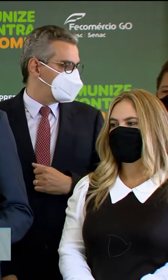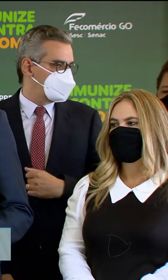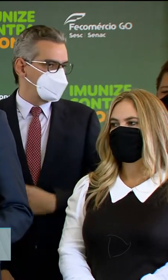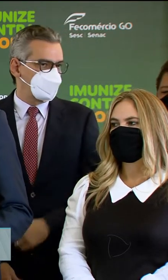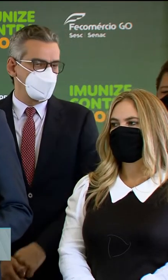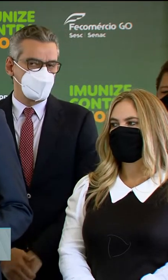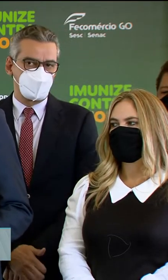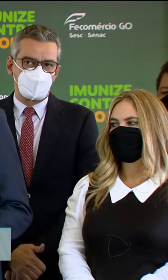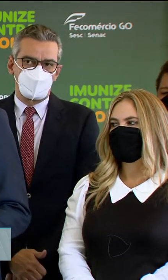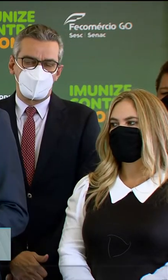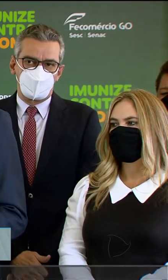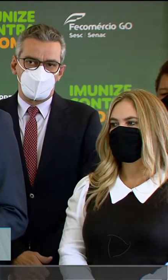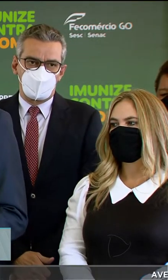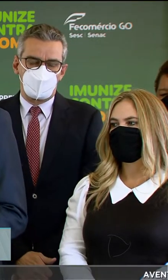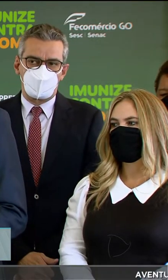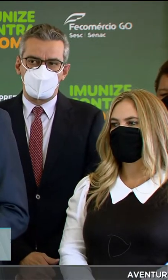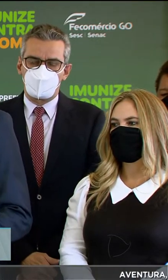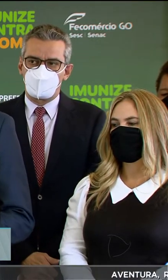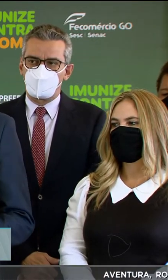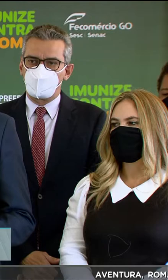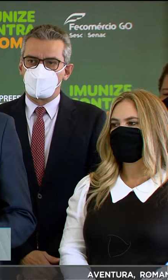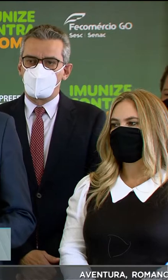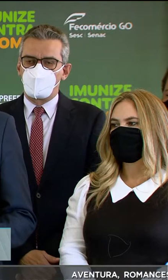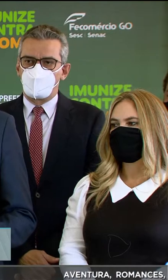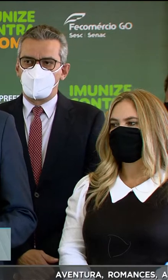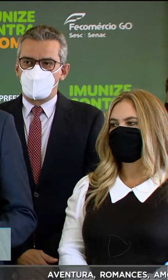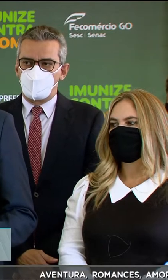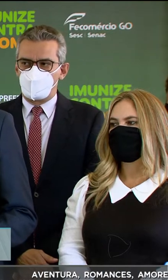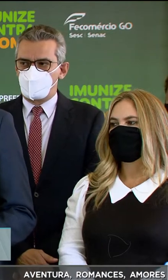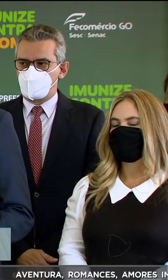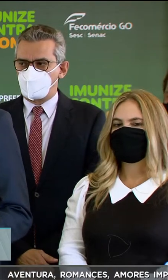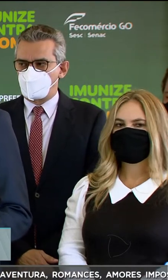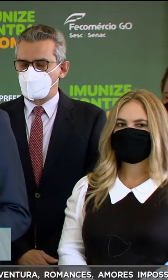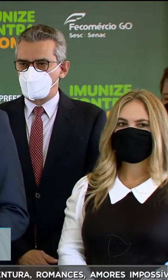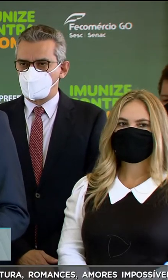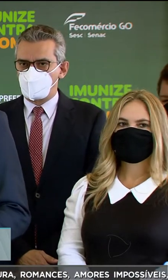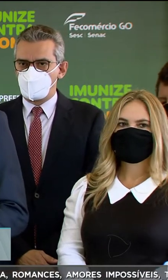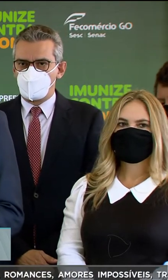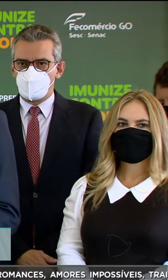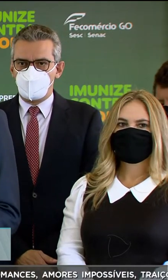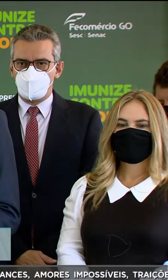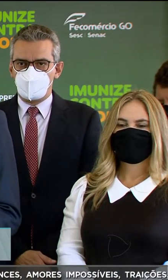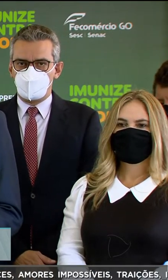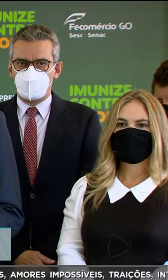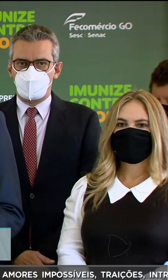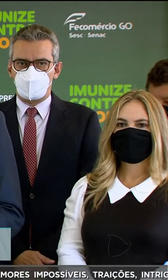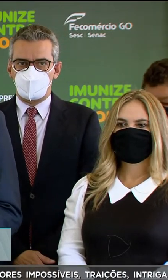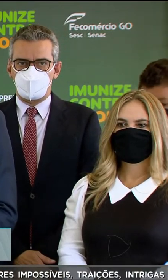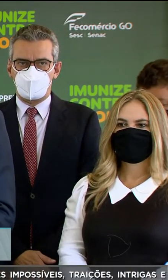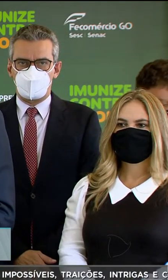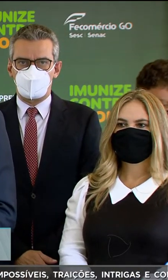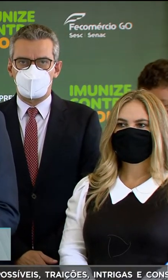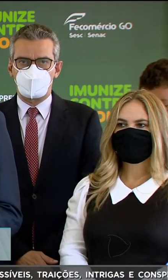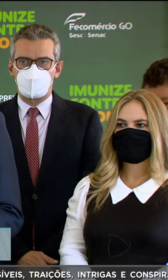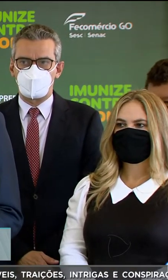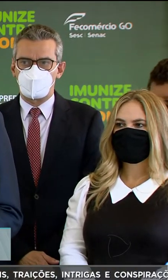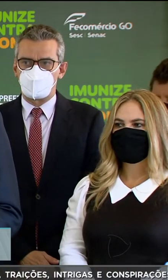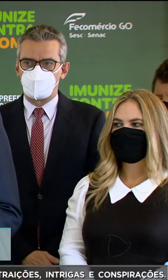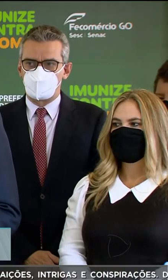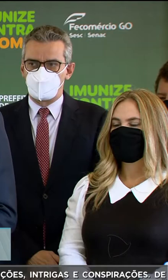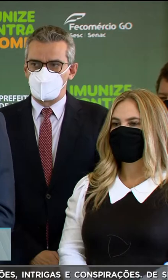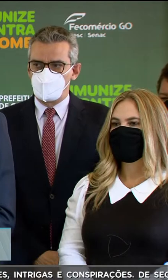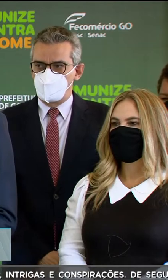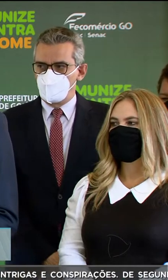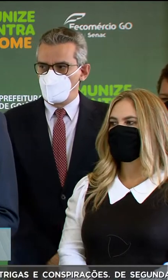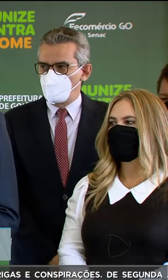propor essa campanha através da solidariedade e através da forma de pessoas que estão em